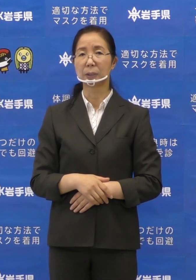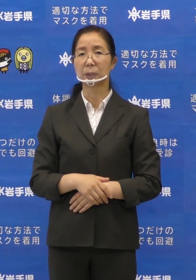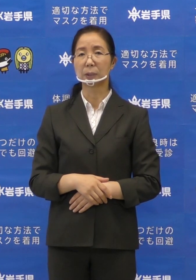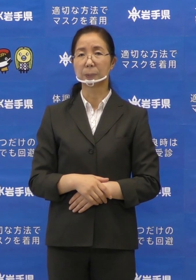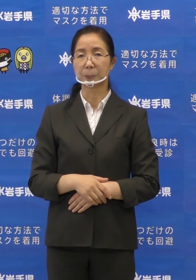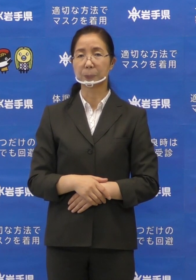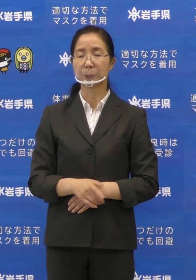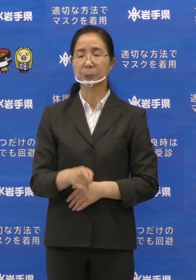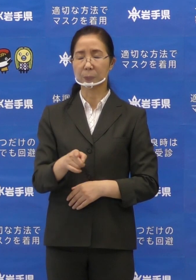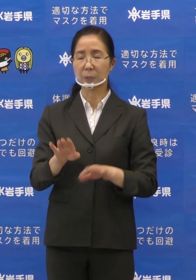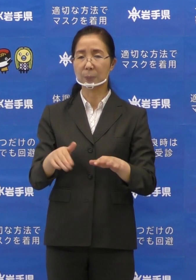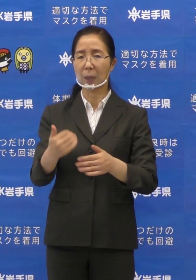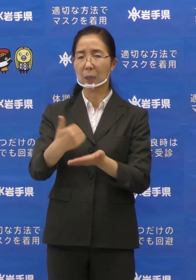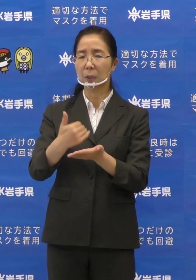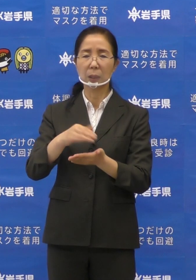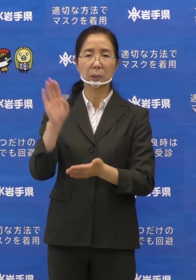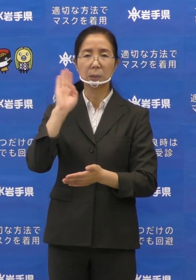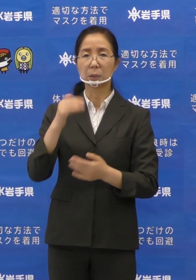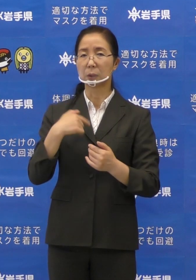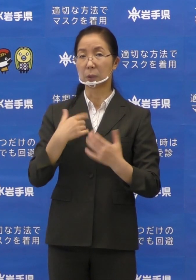を聞いていますと